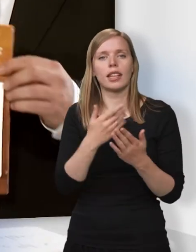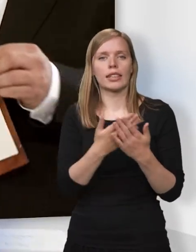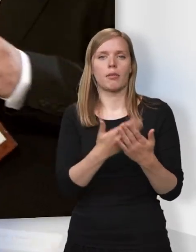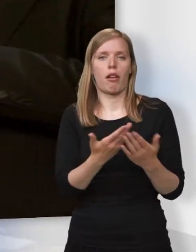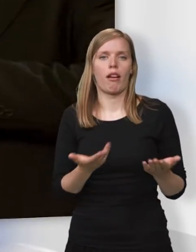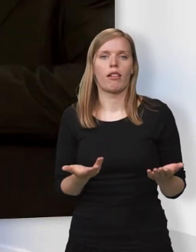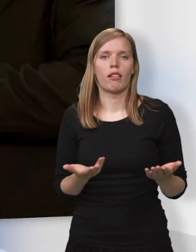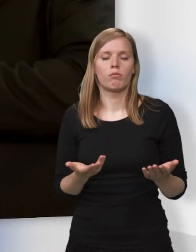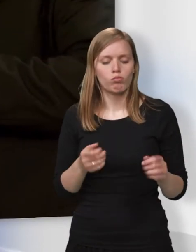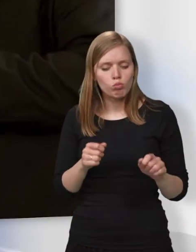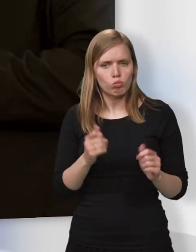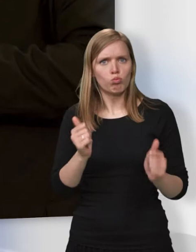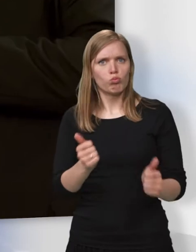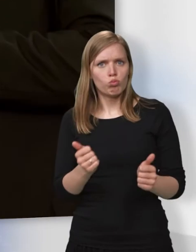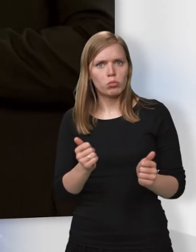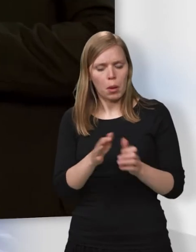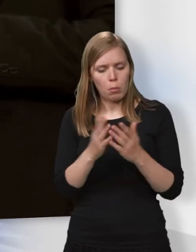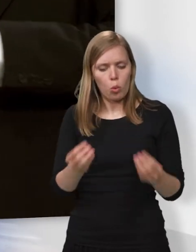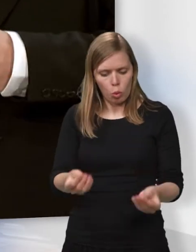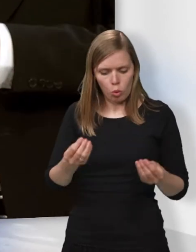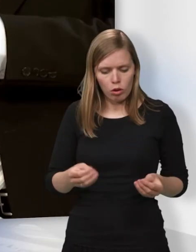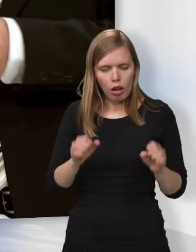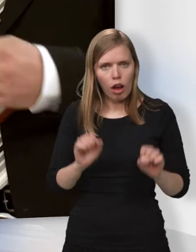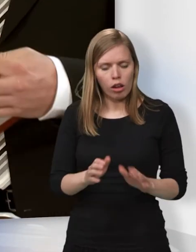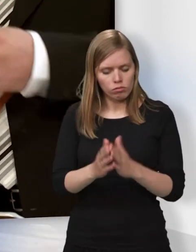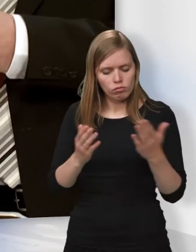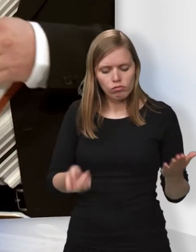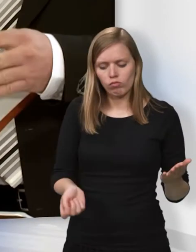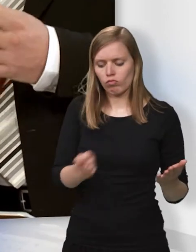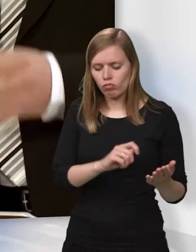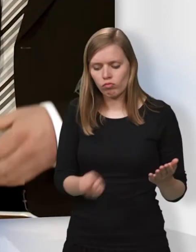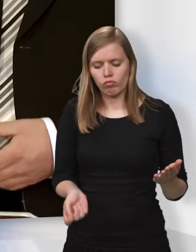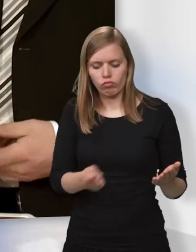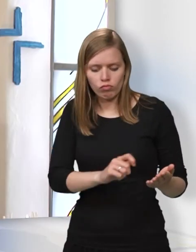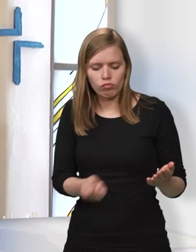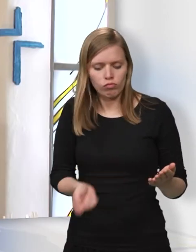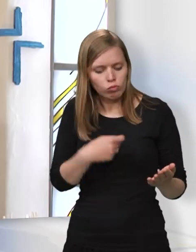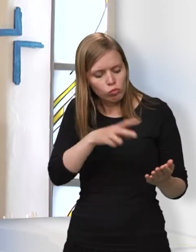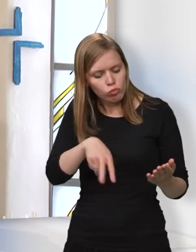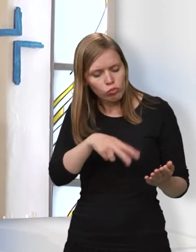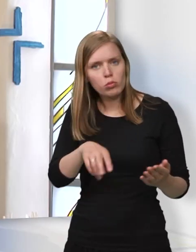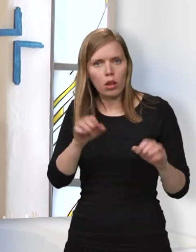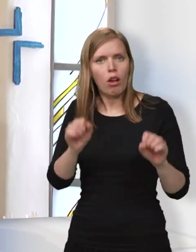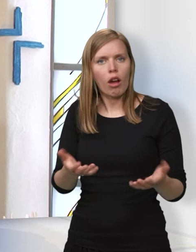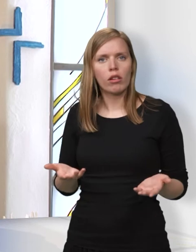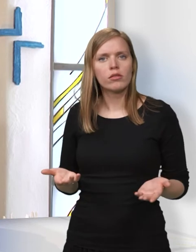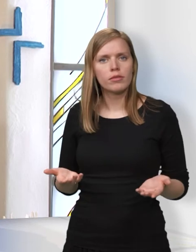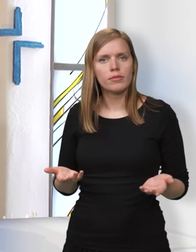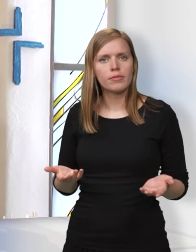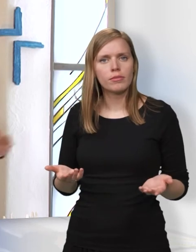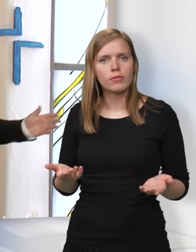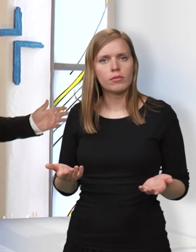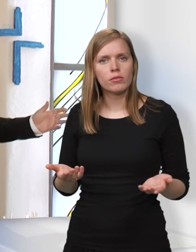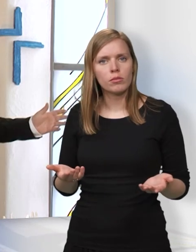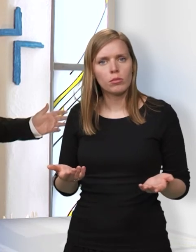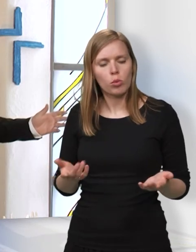nehmen. Man kann es anschauen, durchblättern und dann kann man